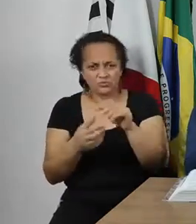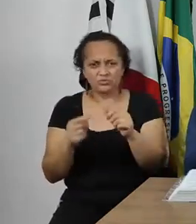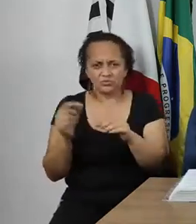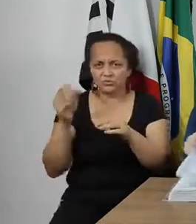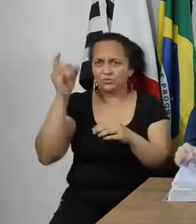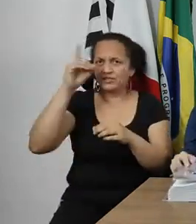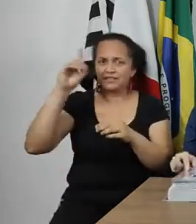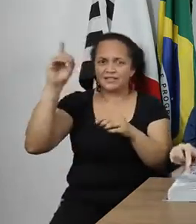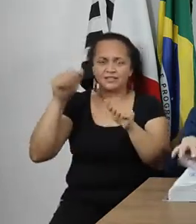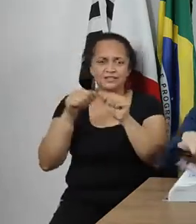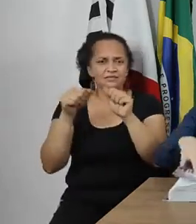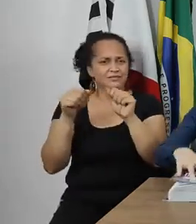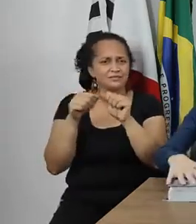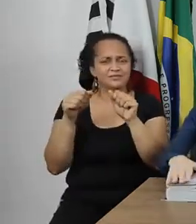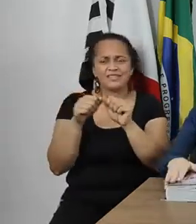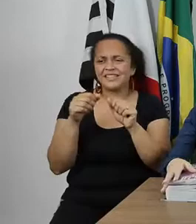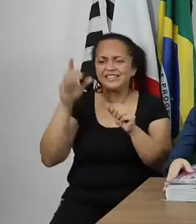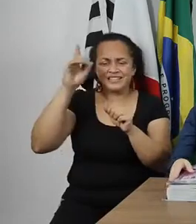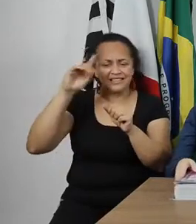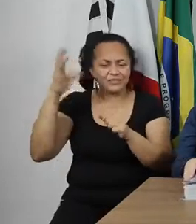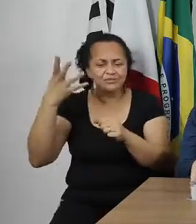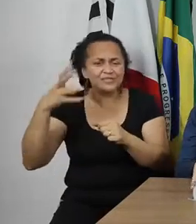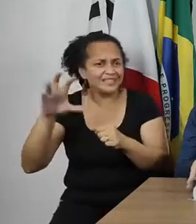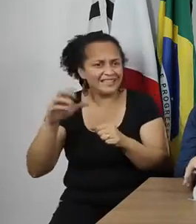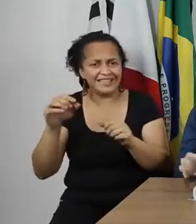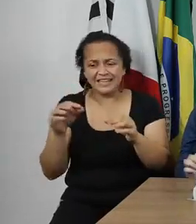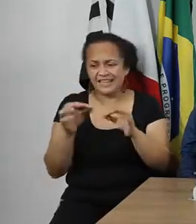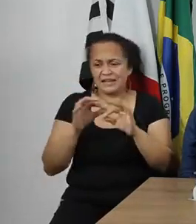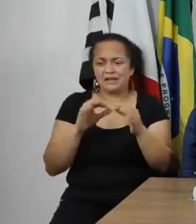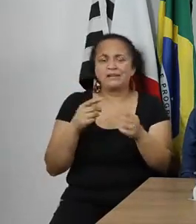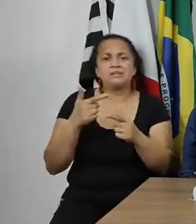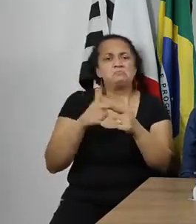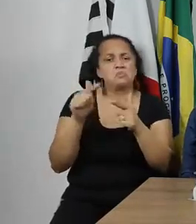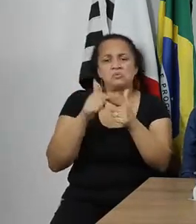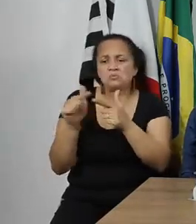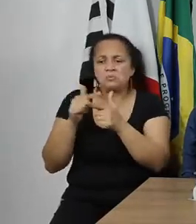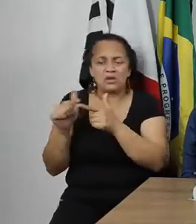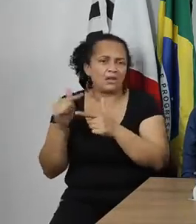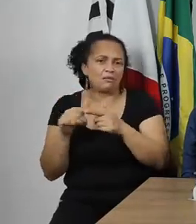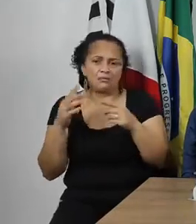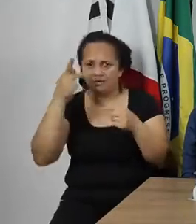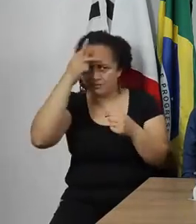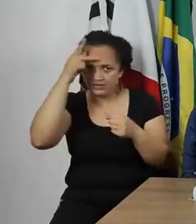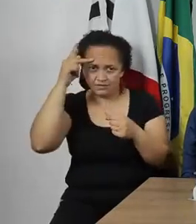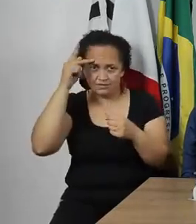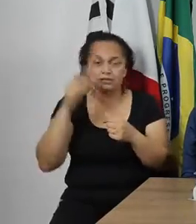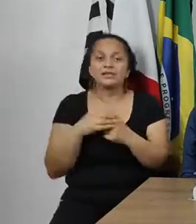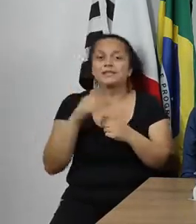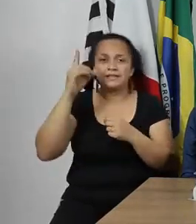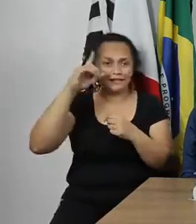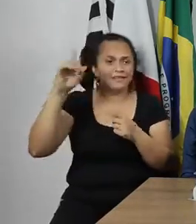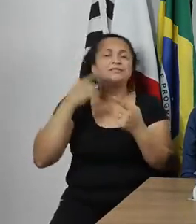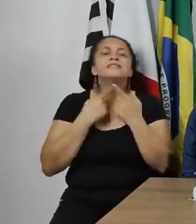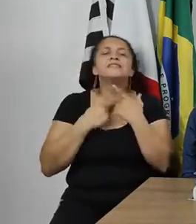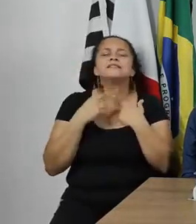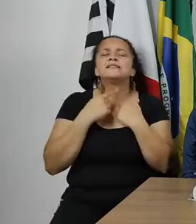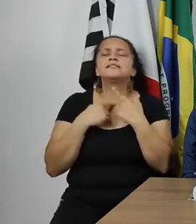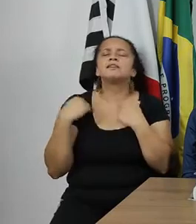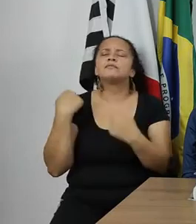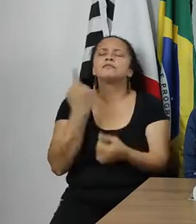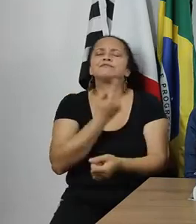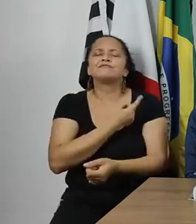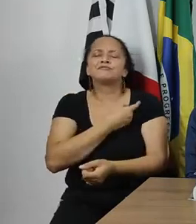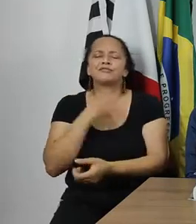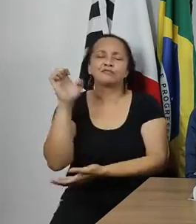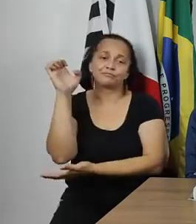tão grande de problemas. Esse não era o plano original de Deus. O plano original de Deus era que a gente vivesse no Éden,